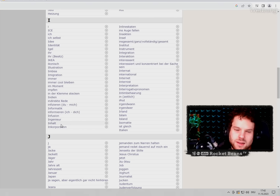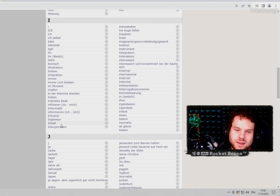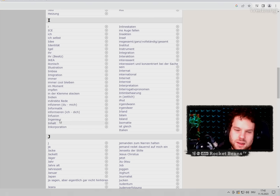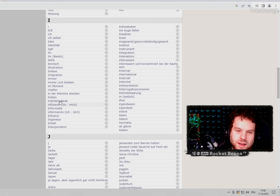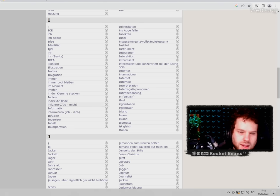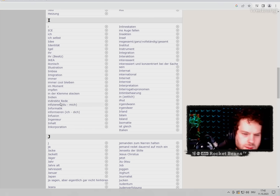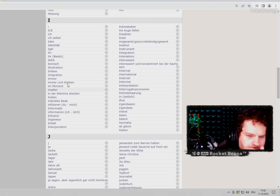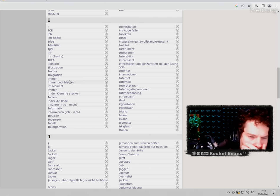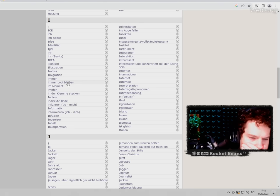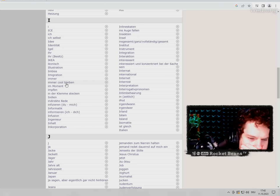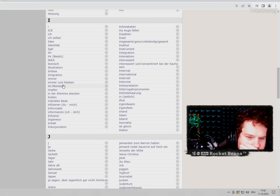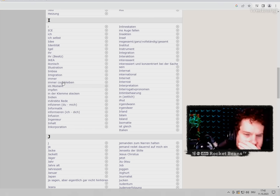Ähm.